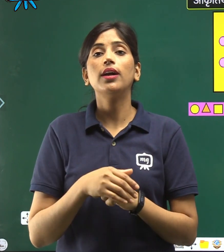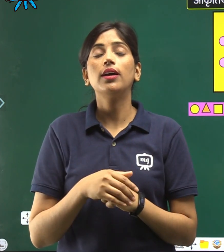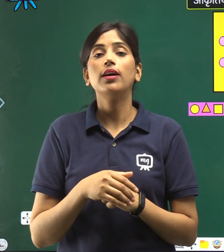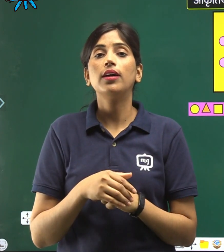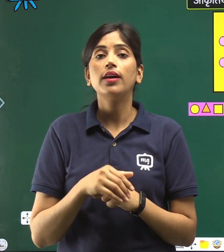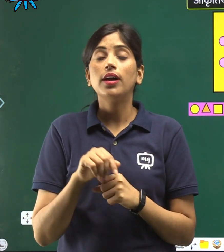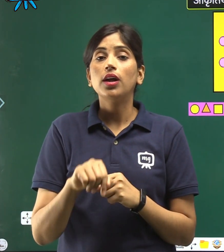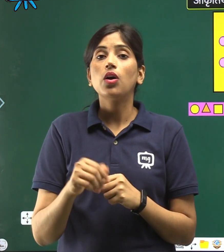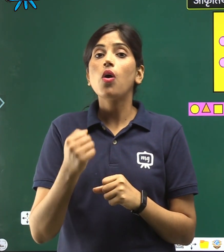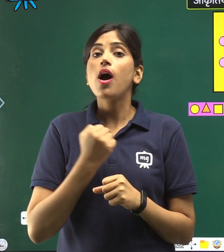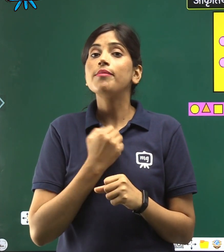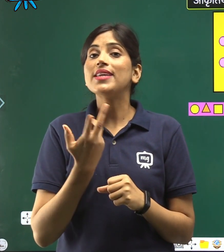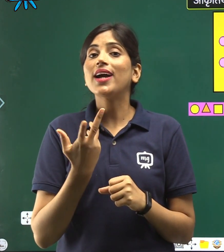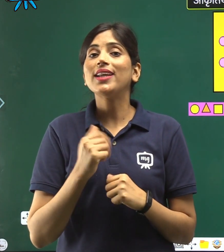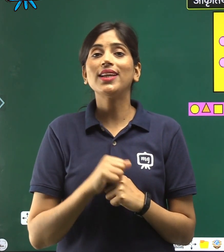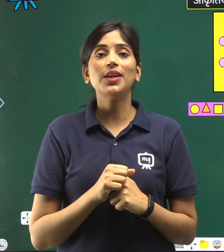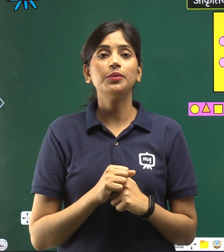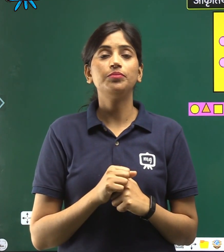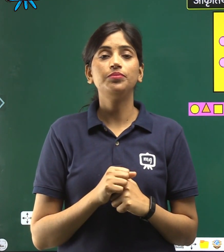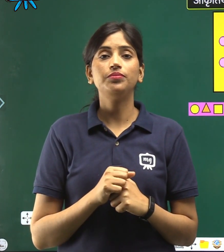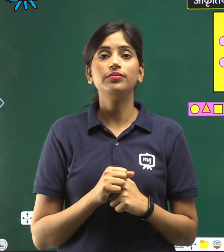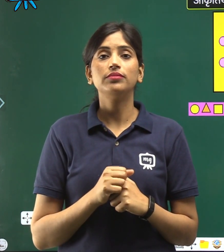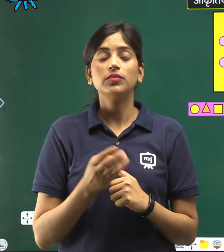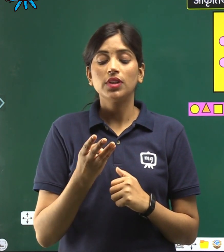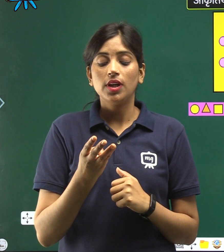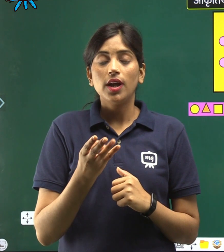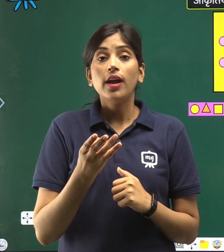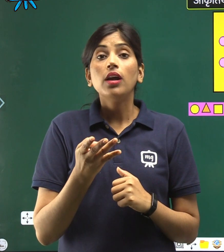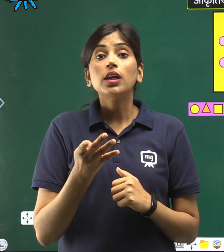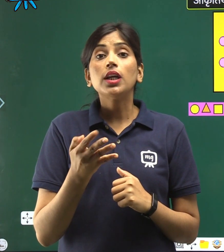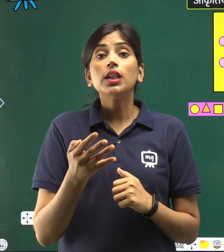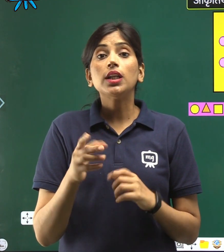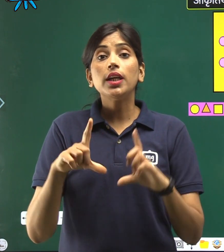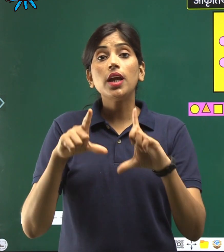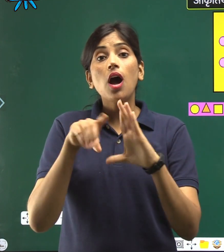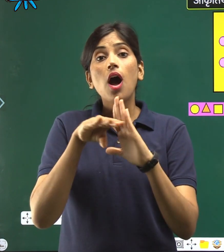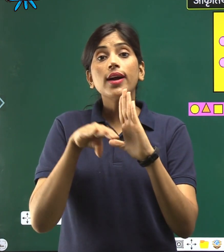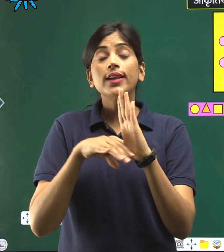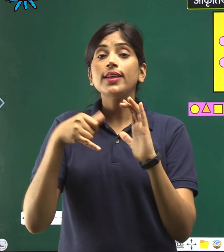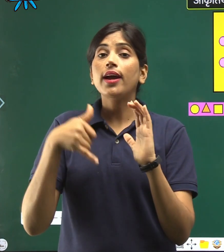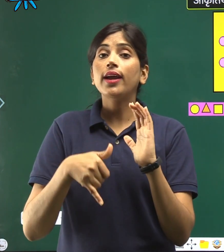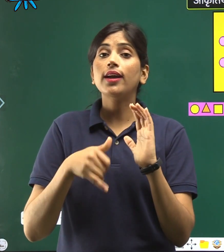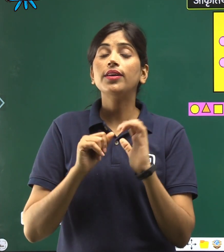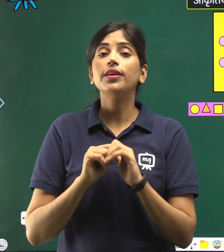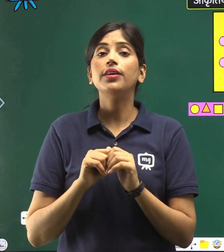तो इनको हम क्या करेंगे? कितनी आकृतियां हैं